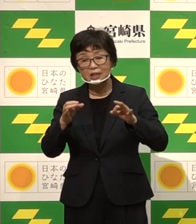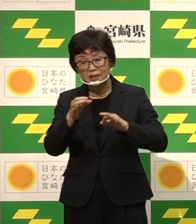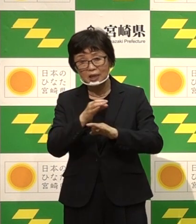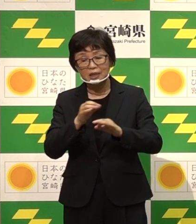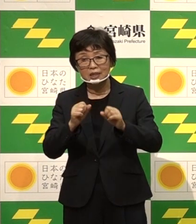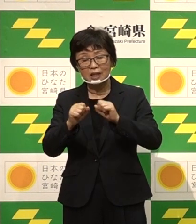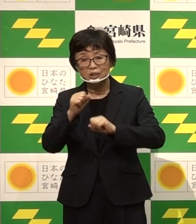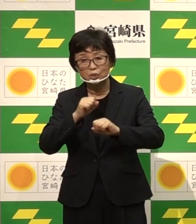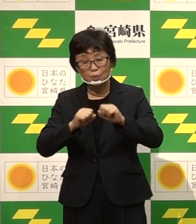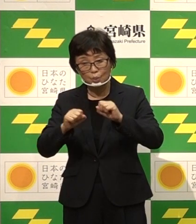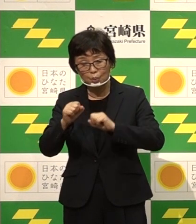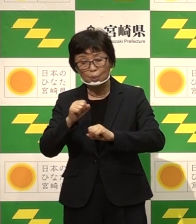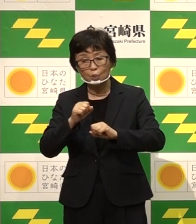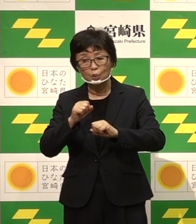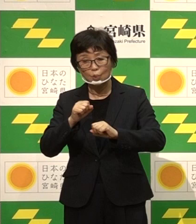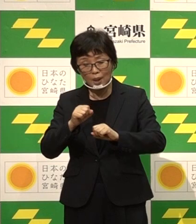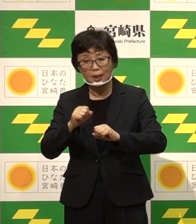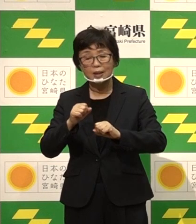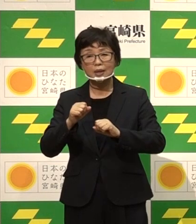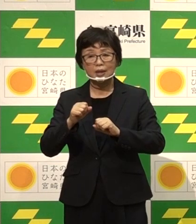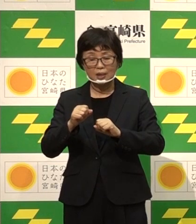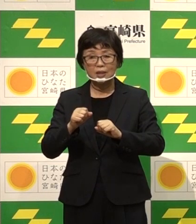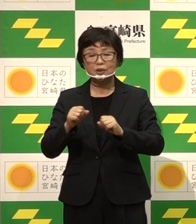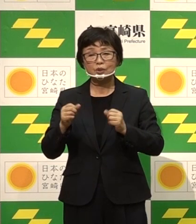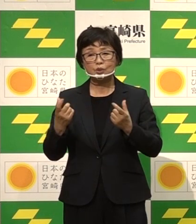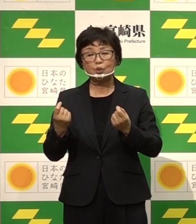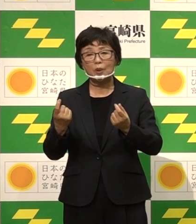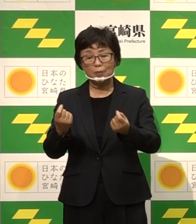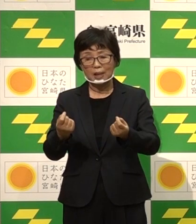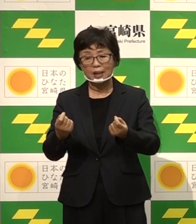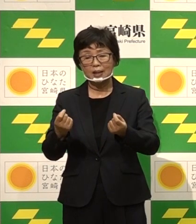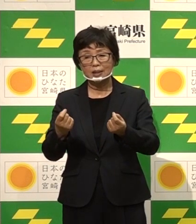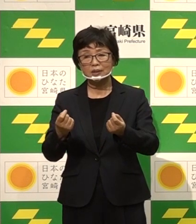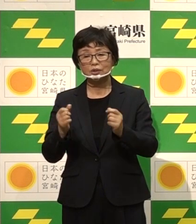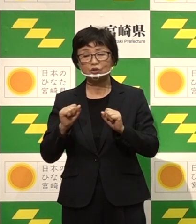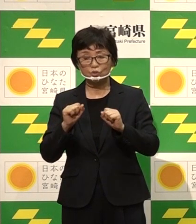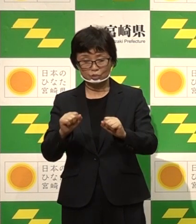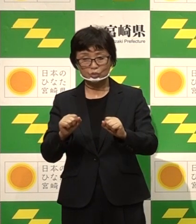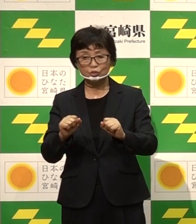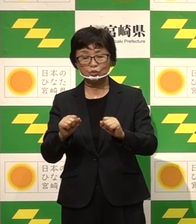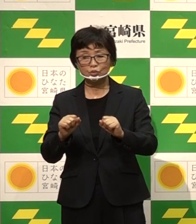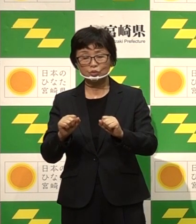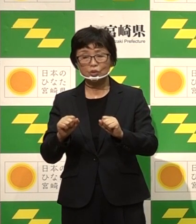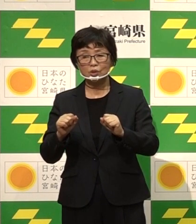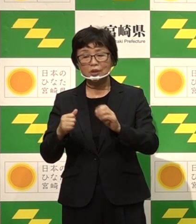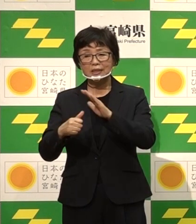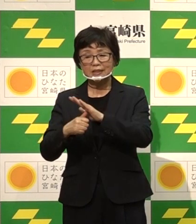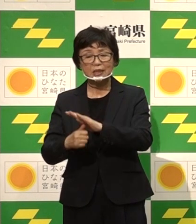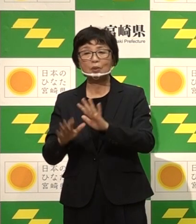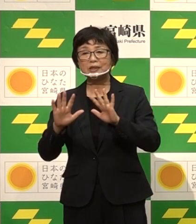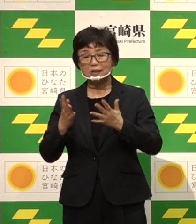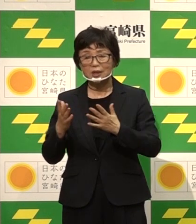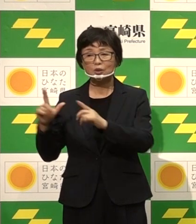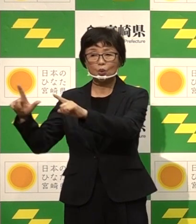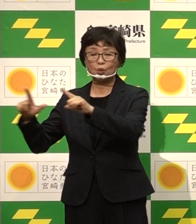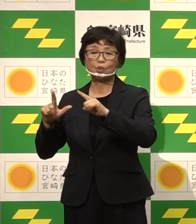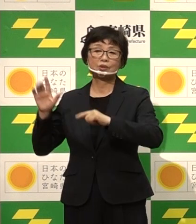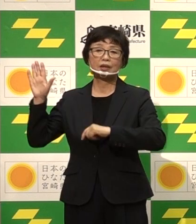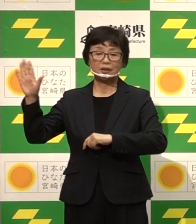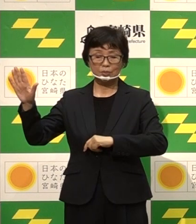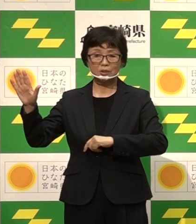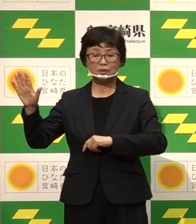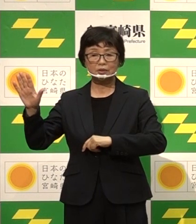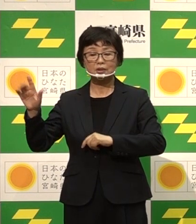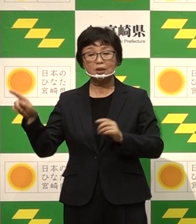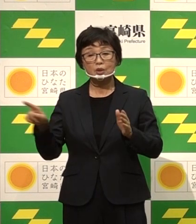い規制というものはこれまでのような形では行わないということが言われております。その際今